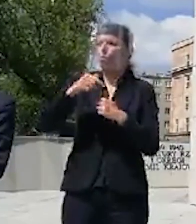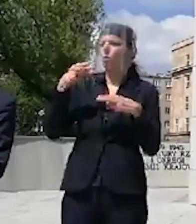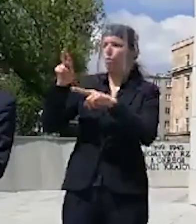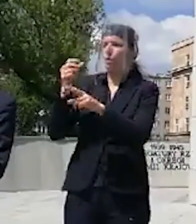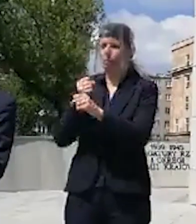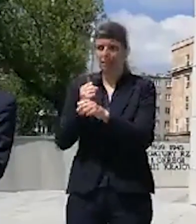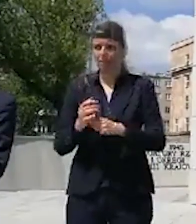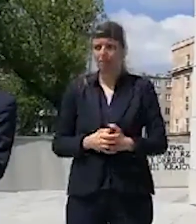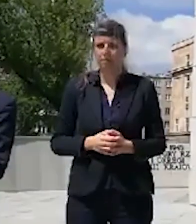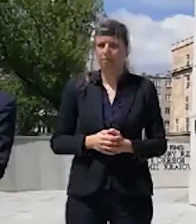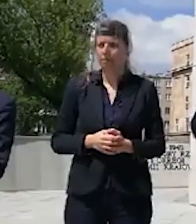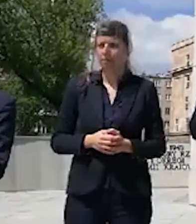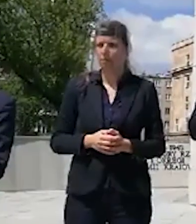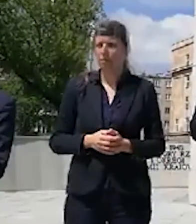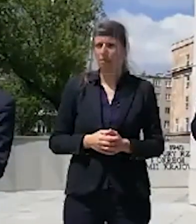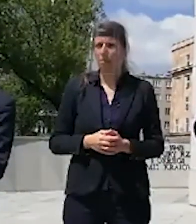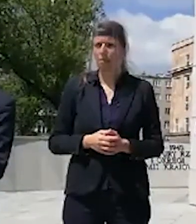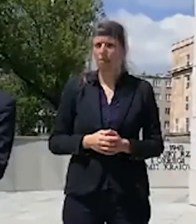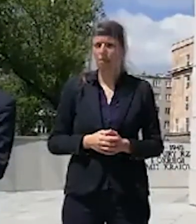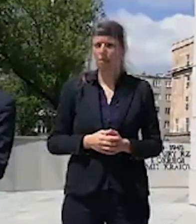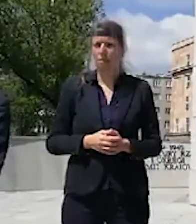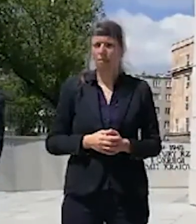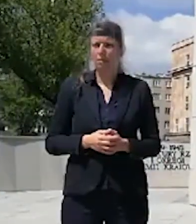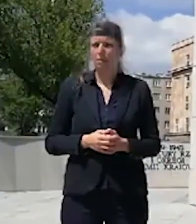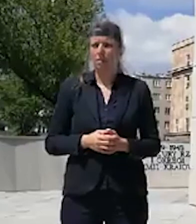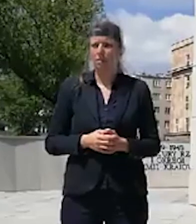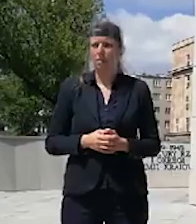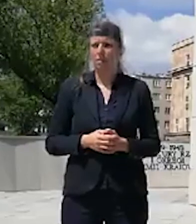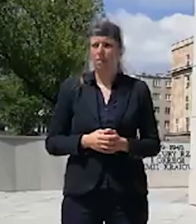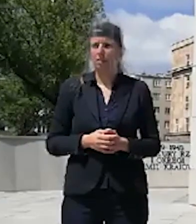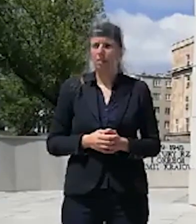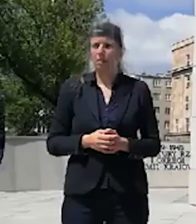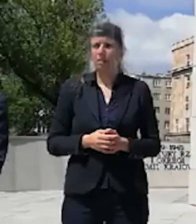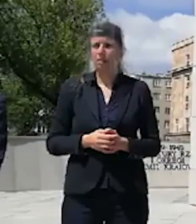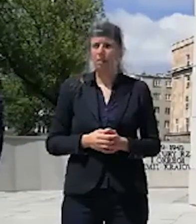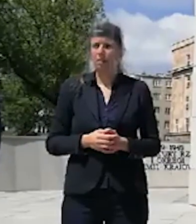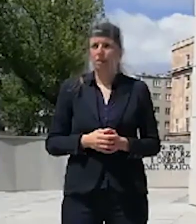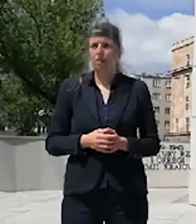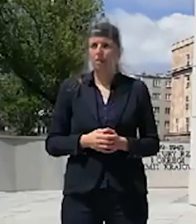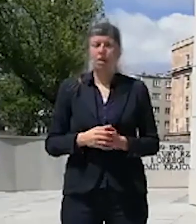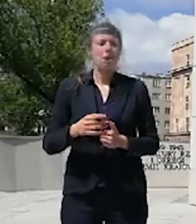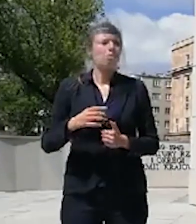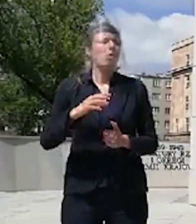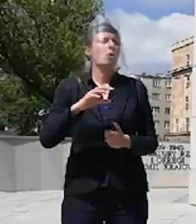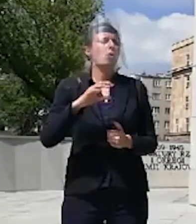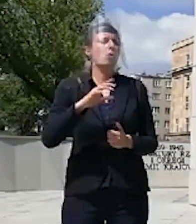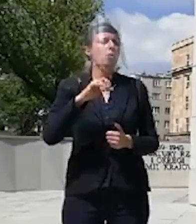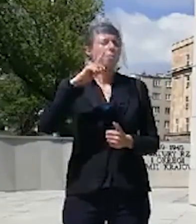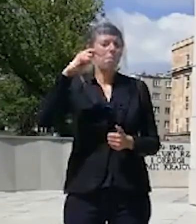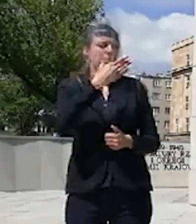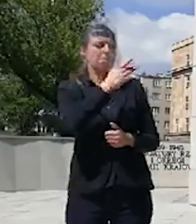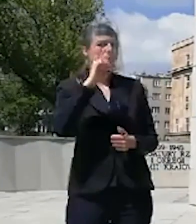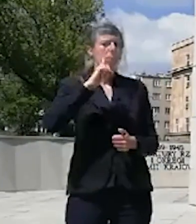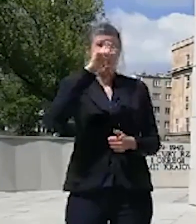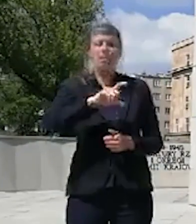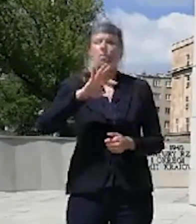Z jaką siłą polityczną pan się uważa? Najbardziej utożsamia. Proszę to zadać pytanie, bo pan nie jest moim pierwszym wyborem prezydenckim, więc tym bardziej